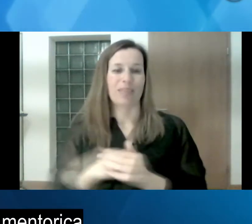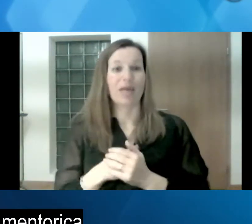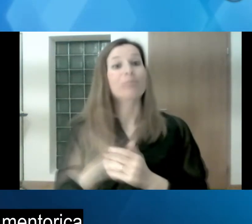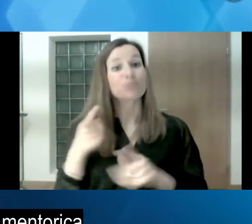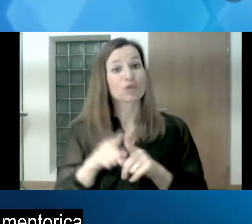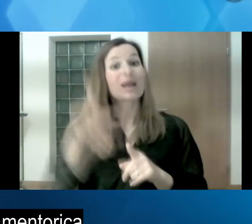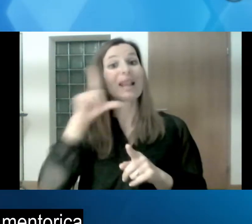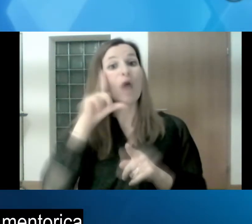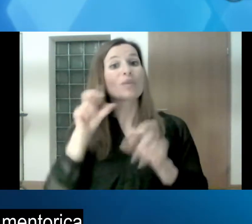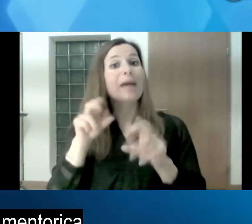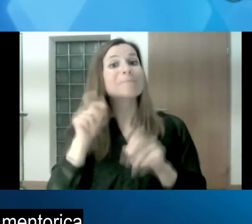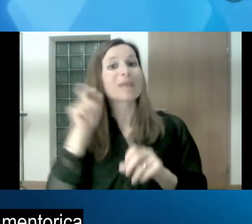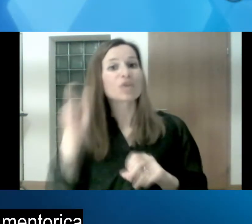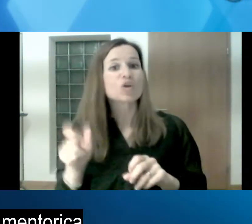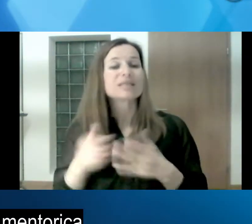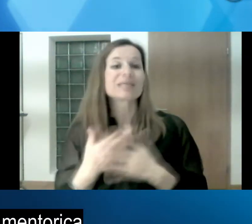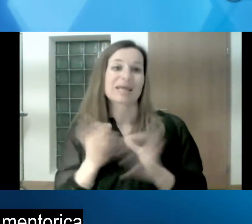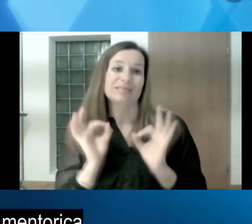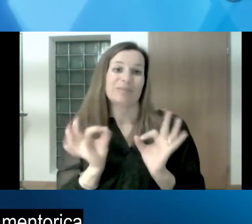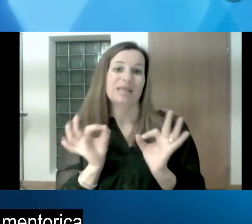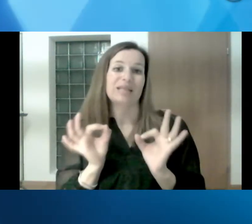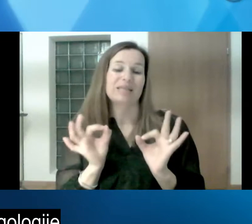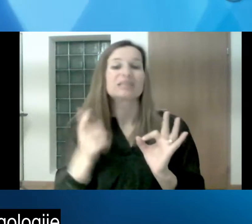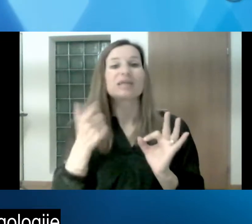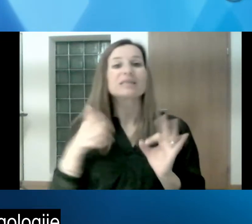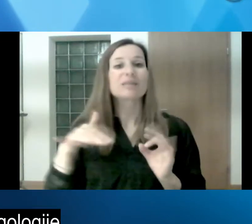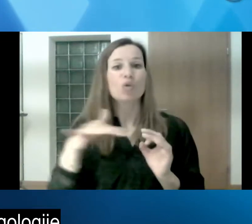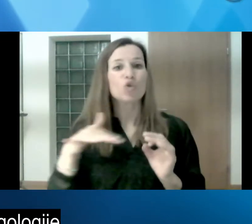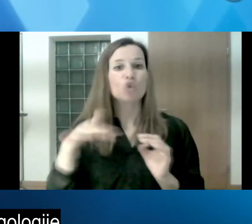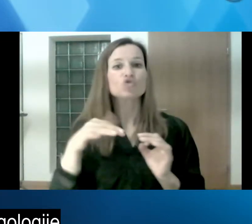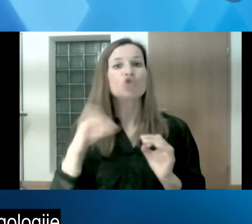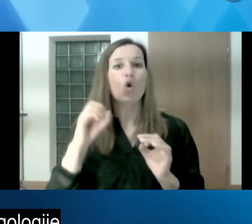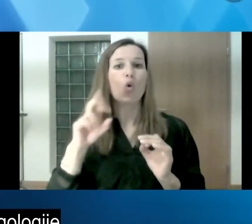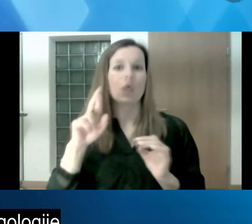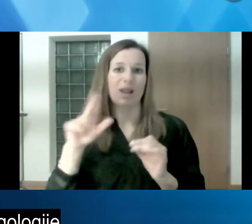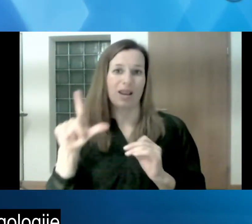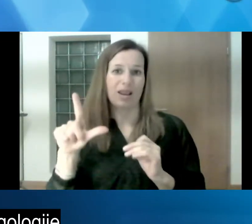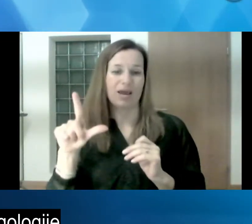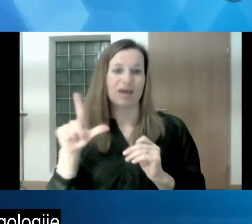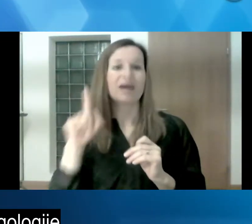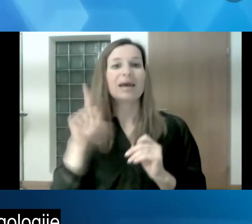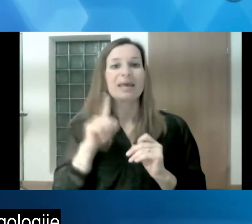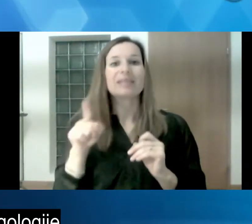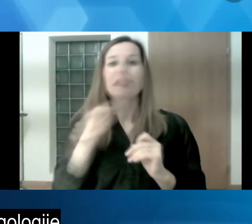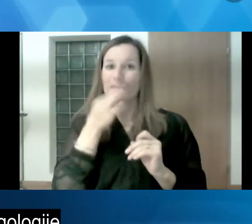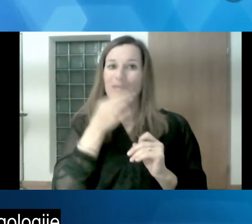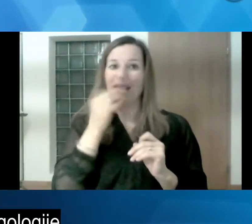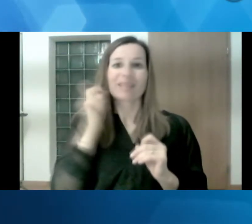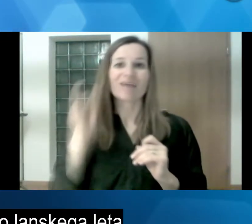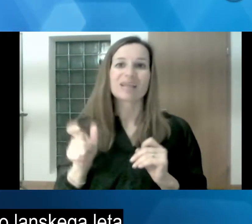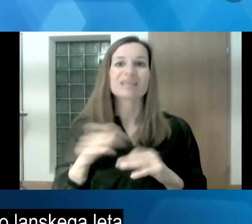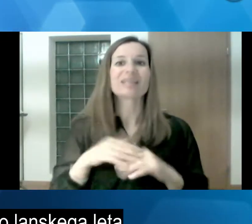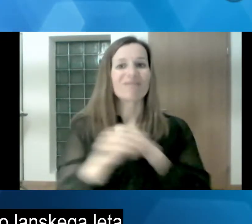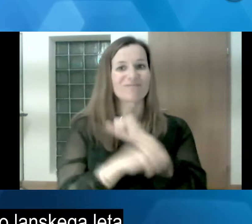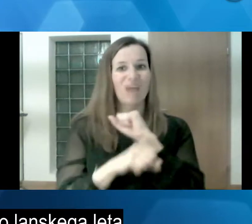glavna mentorica za specializacijo iz področja otorinolaringologije in predavateljica na Fakulteti